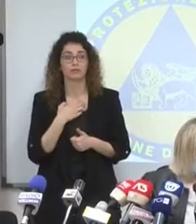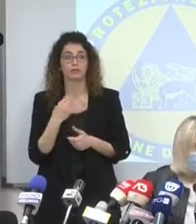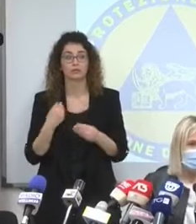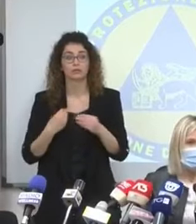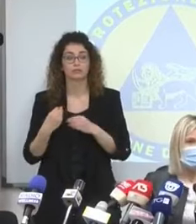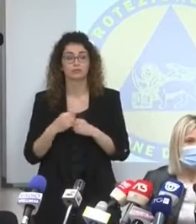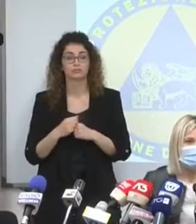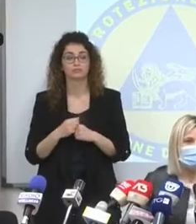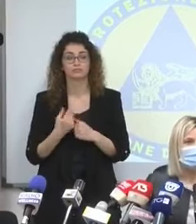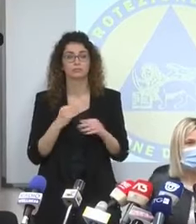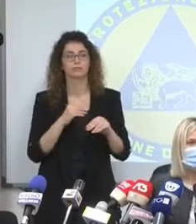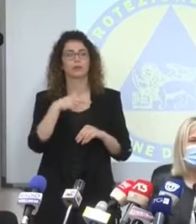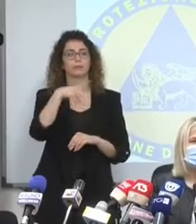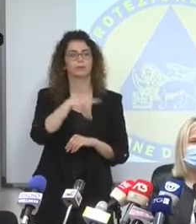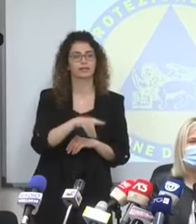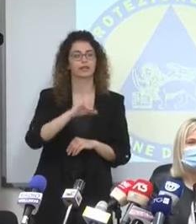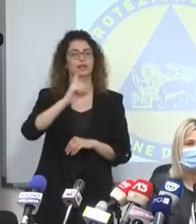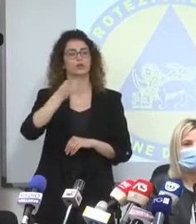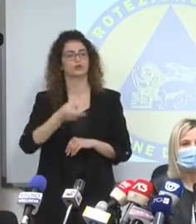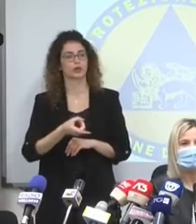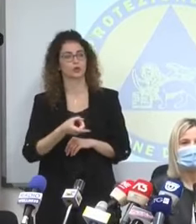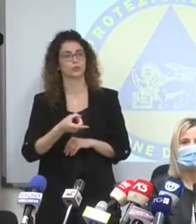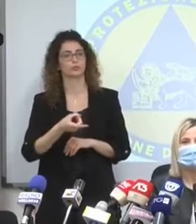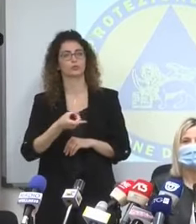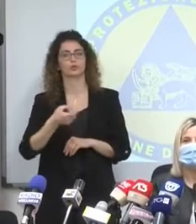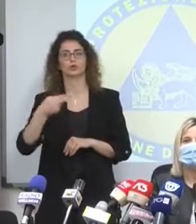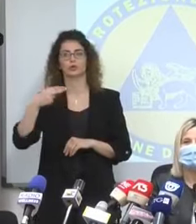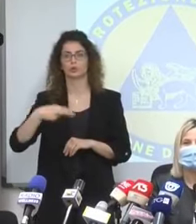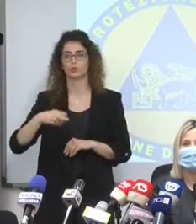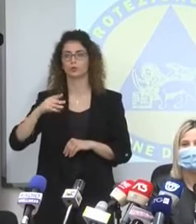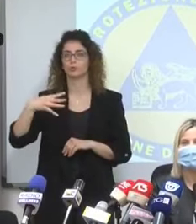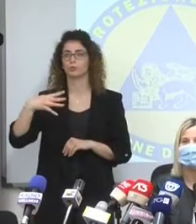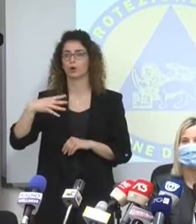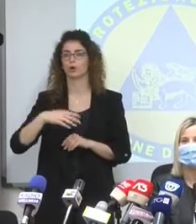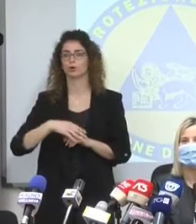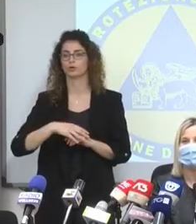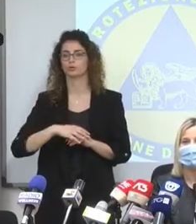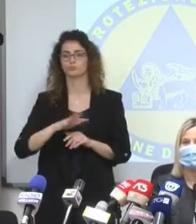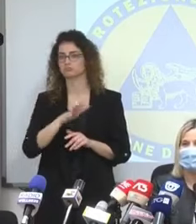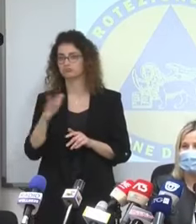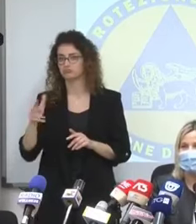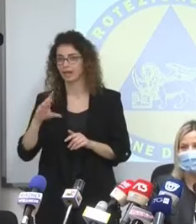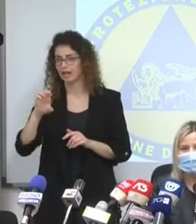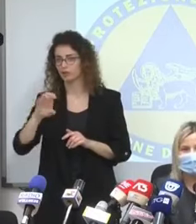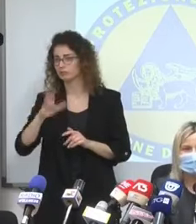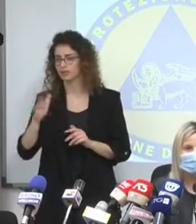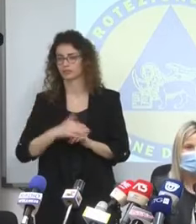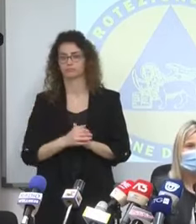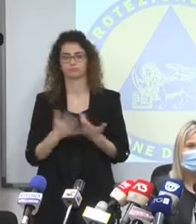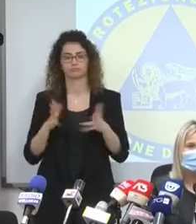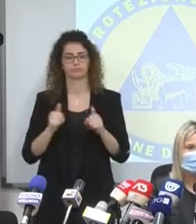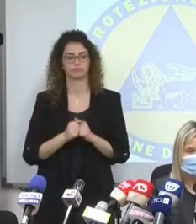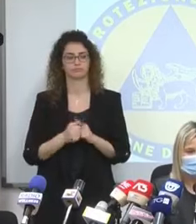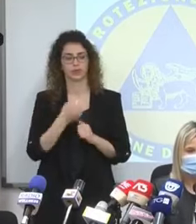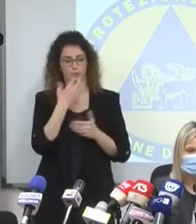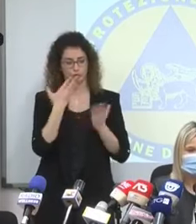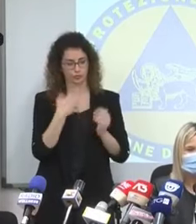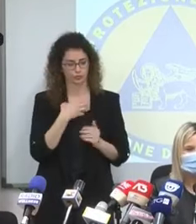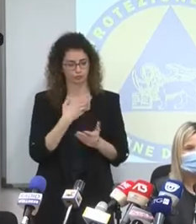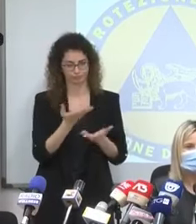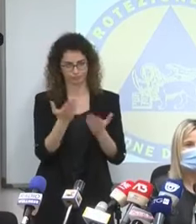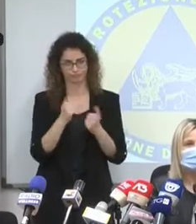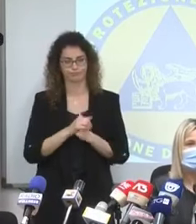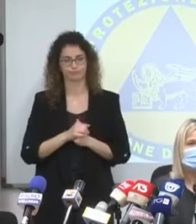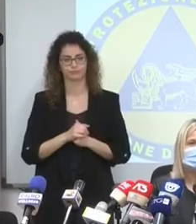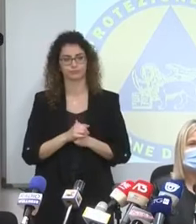l'assessore. Pittarello, Giacomuzzo, Nicolussi Moro, ergo, basta. Buongiorno assessore.